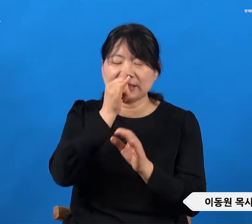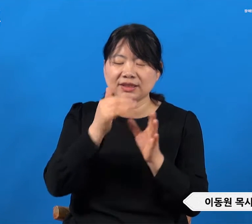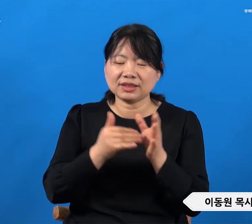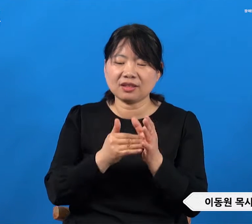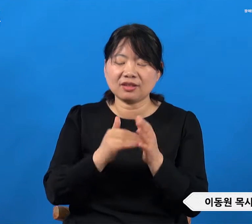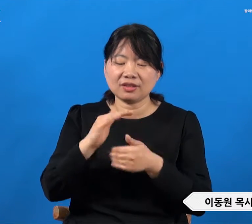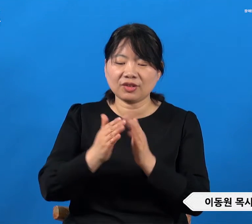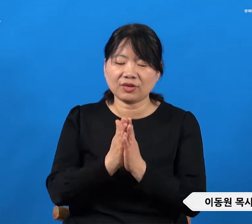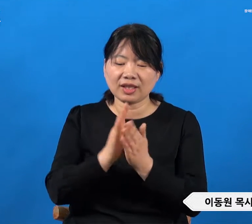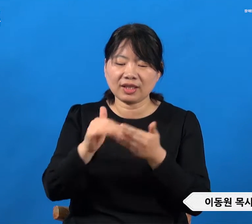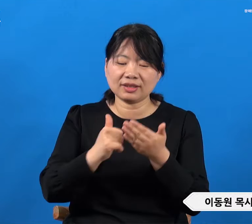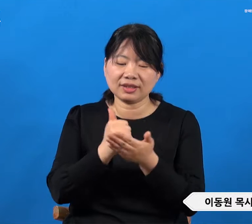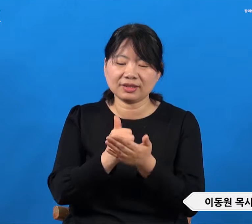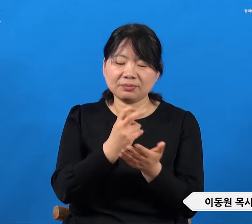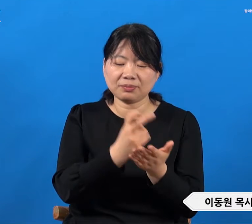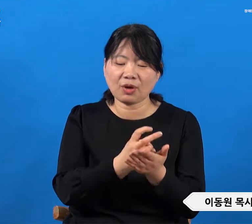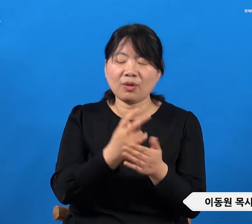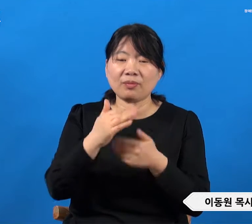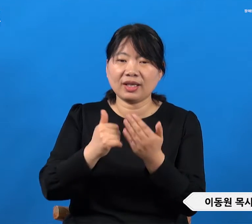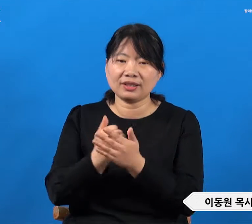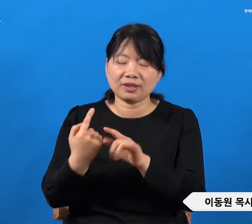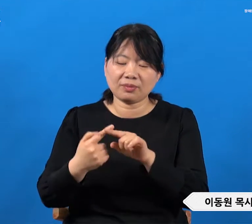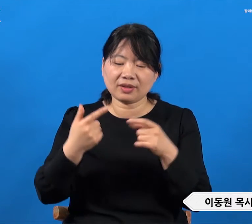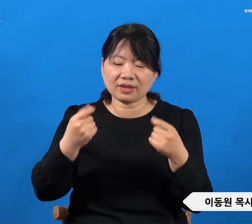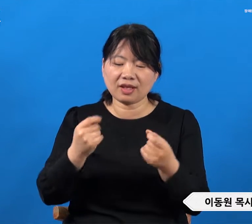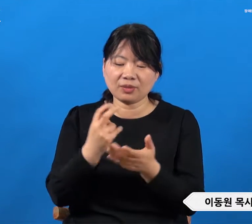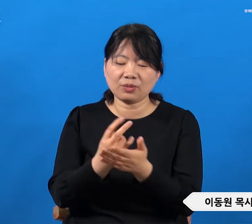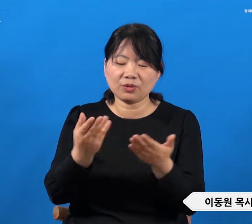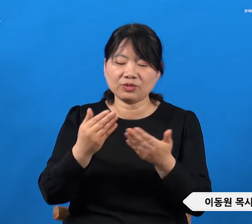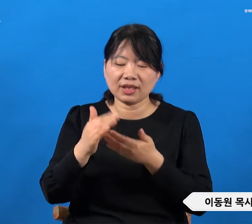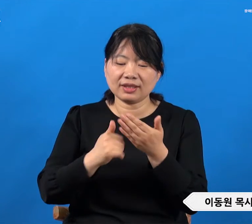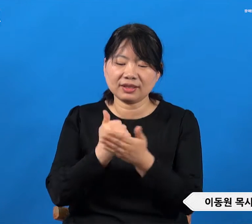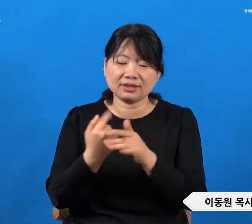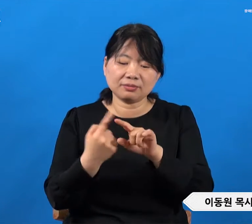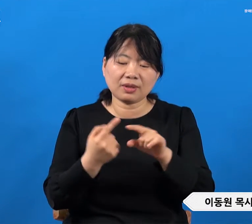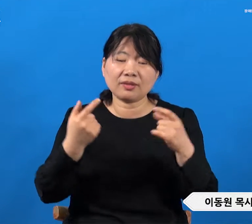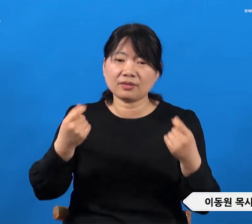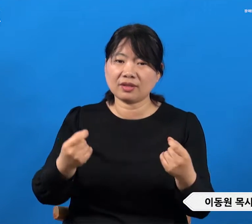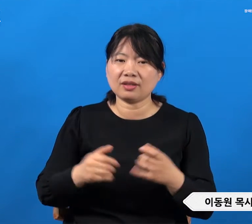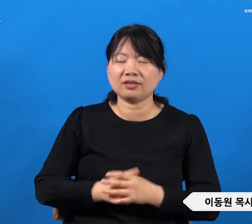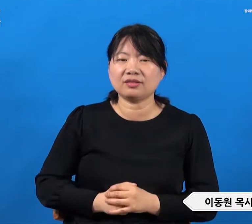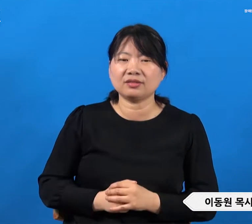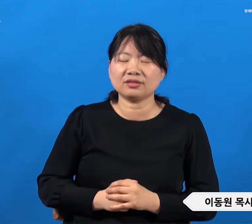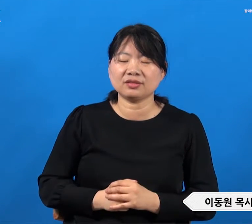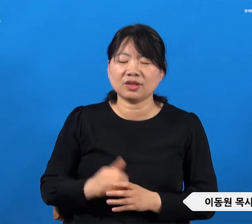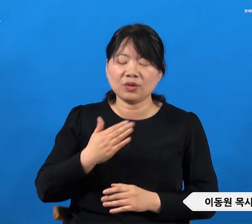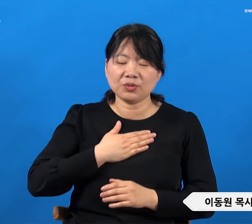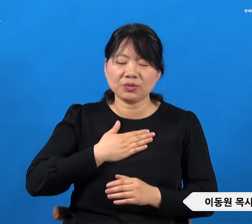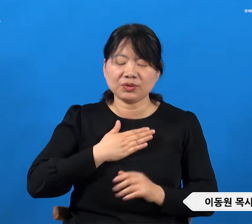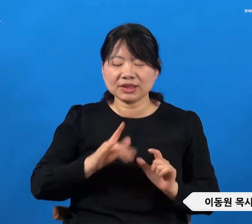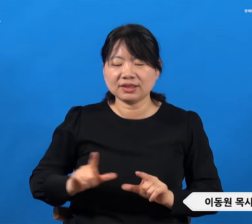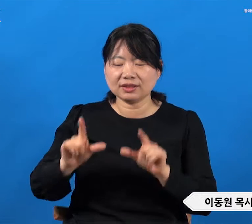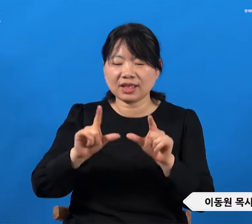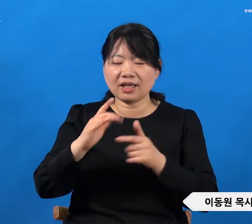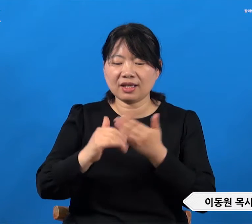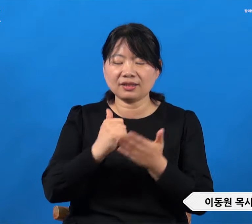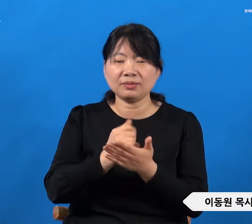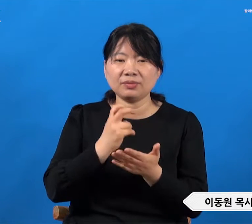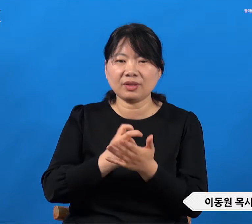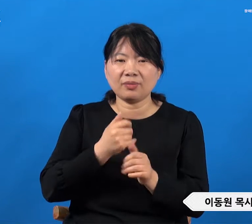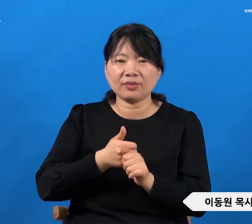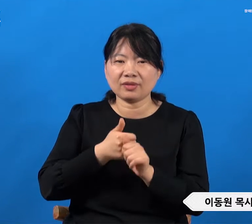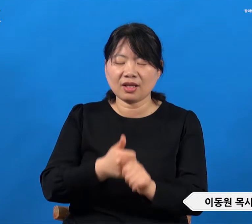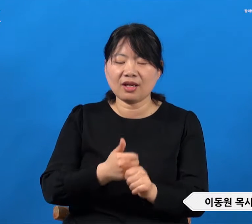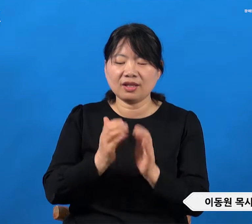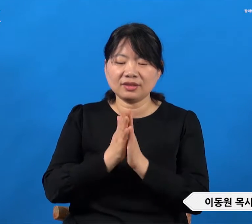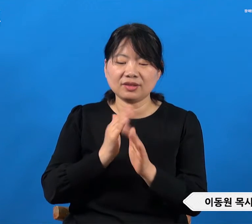사랑하는 여러분, 성경의 하나님은 법의 하나님이십니다. 율법을 주시는 하나님이십니다. 그것은 우리의 삶이 하나님의 법을